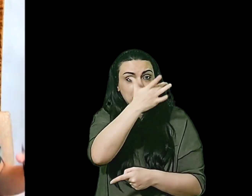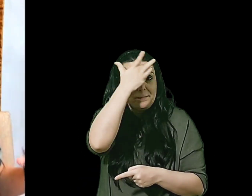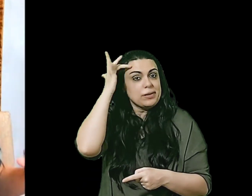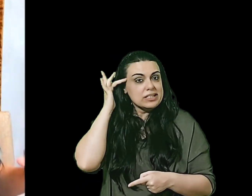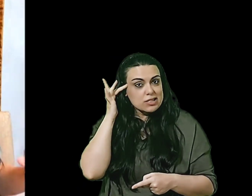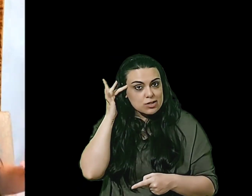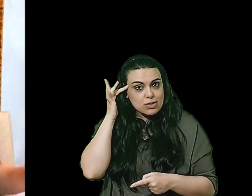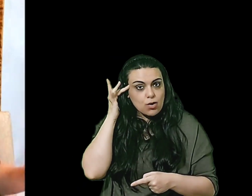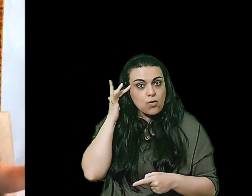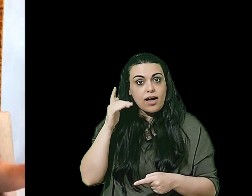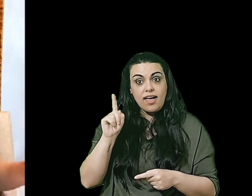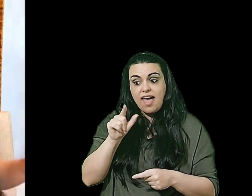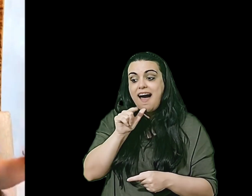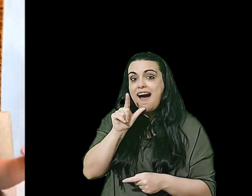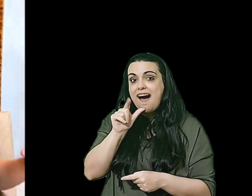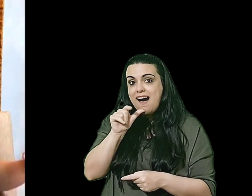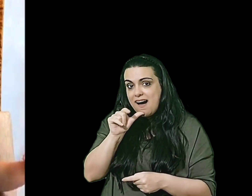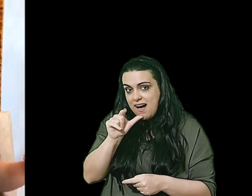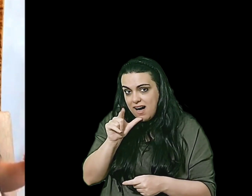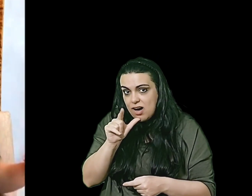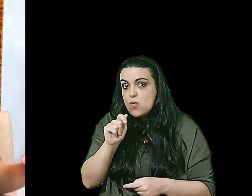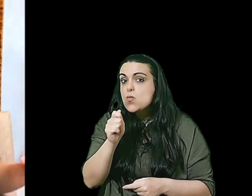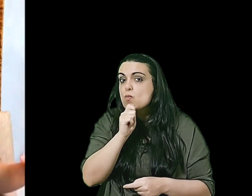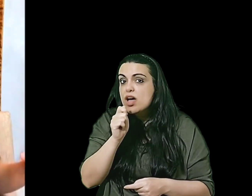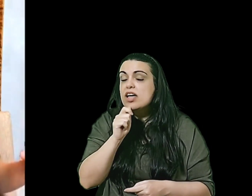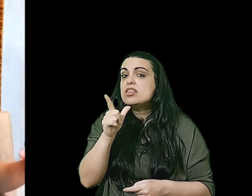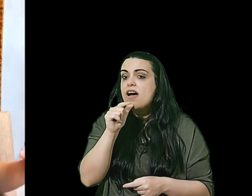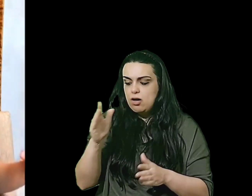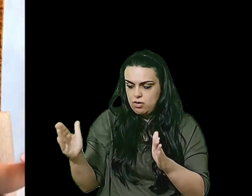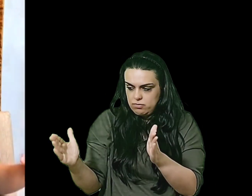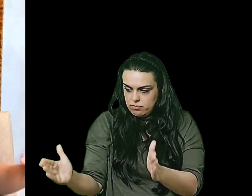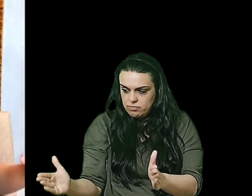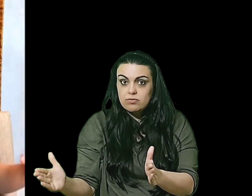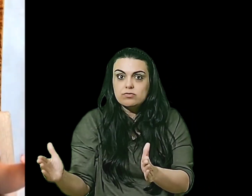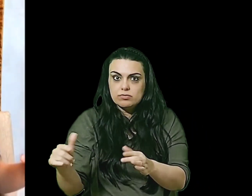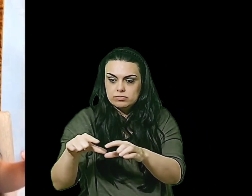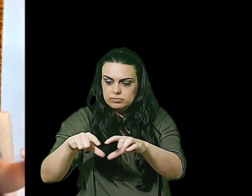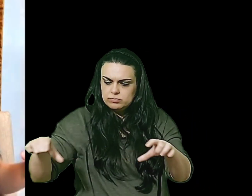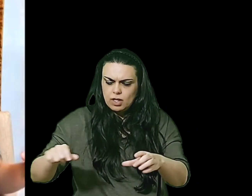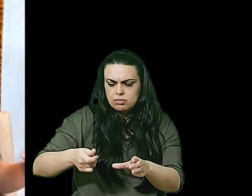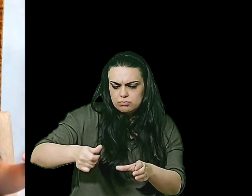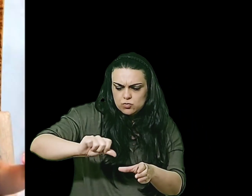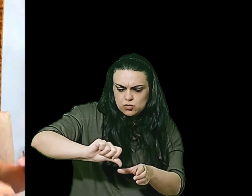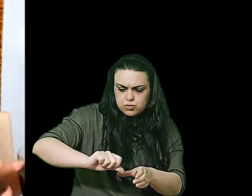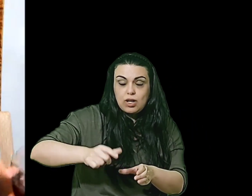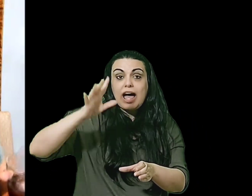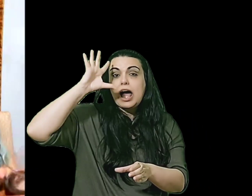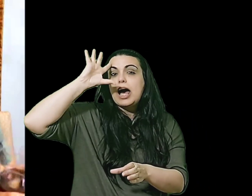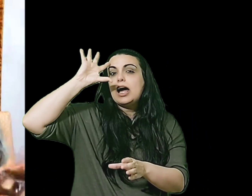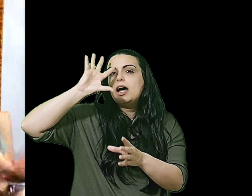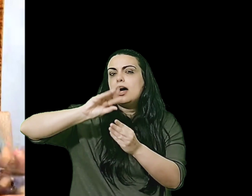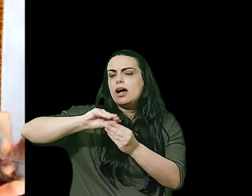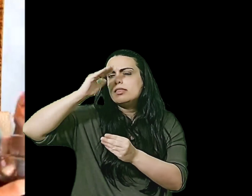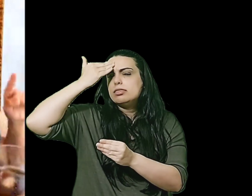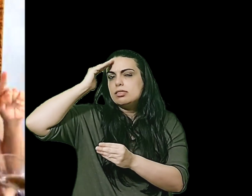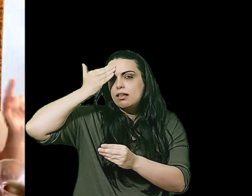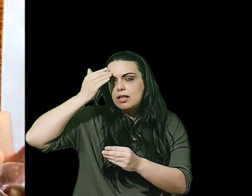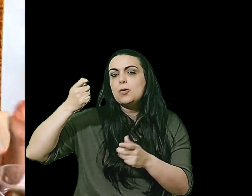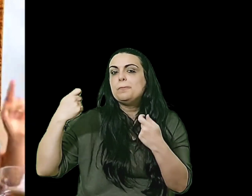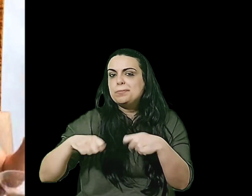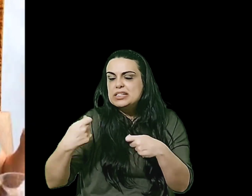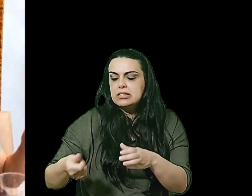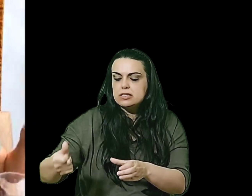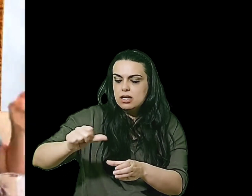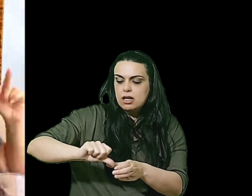Porque alguém, quando ainda era água, quando ainda era forma, entendeu